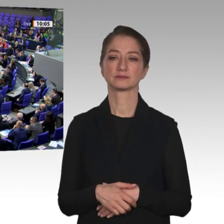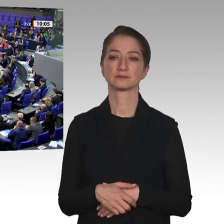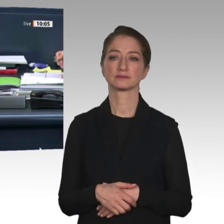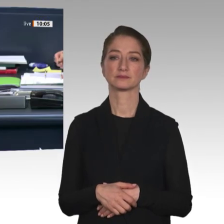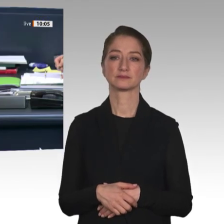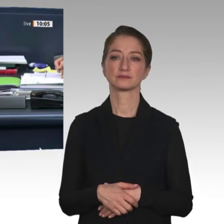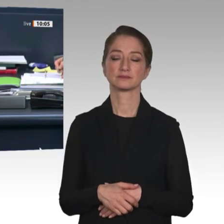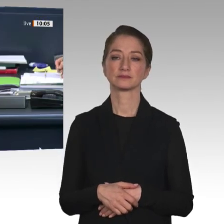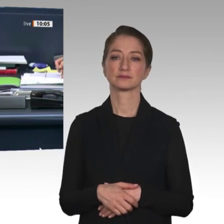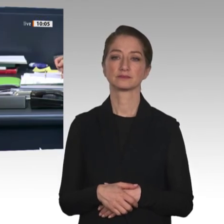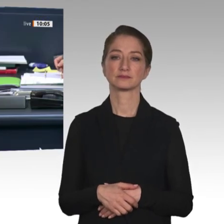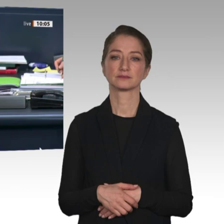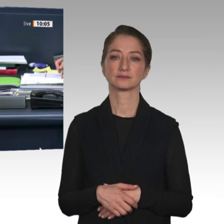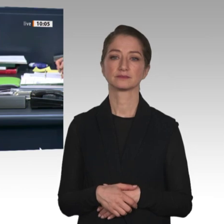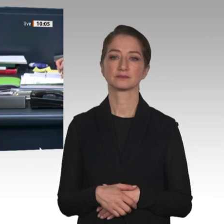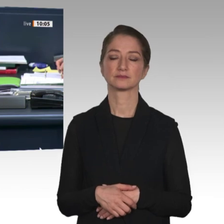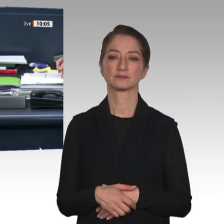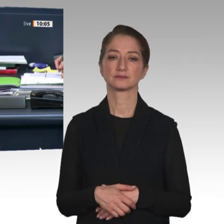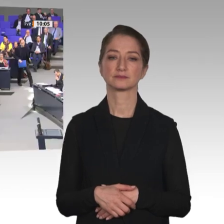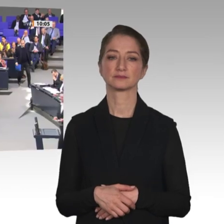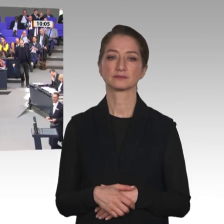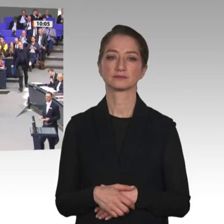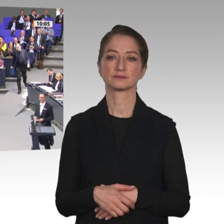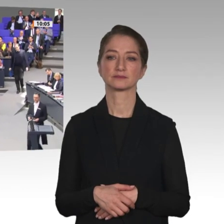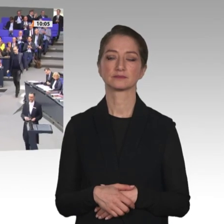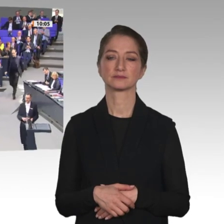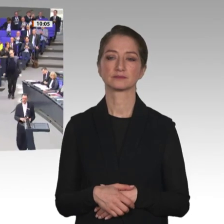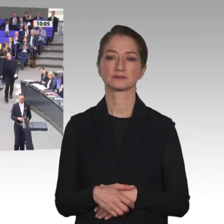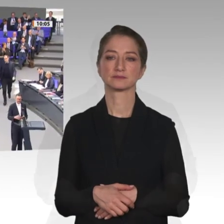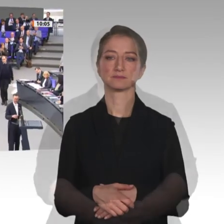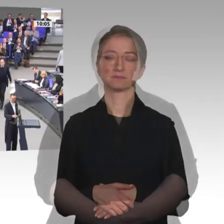Jetzt hat das Wort der Abgeordnete Dr. Gottfried Curio, AfD.